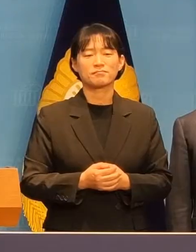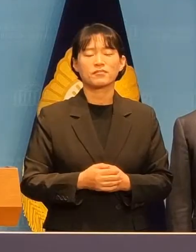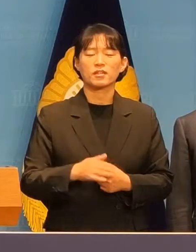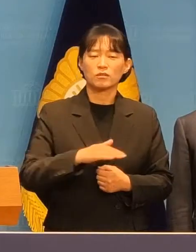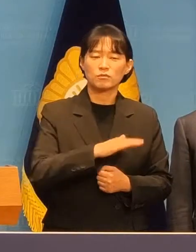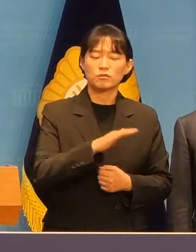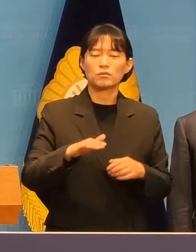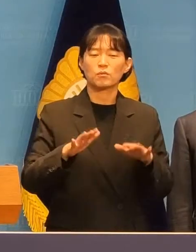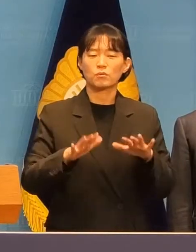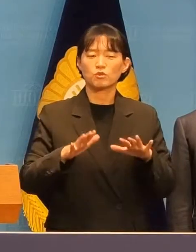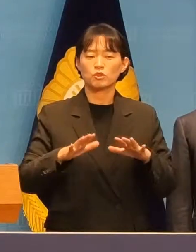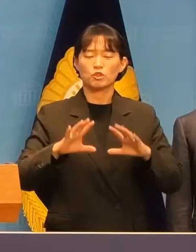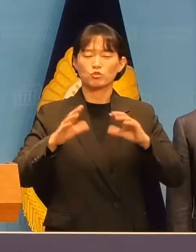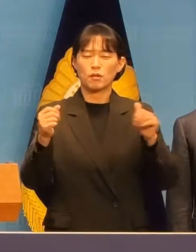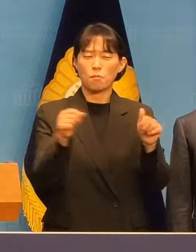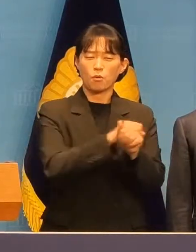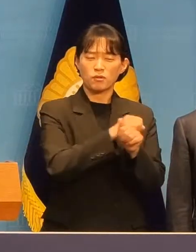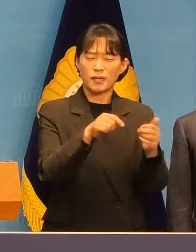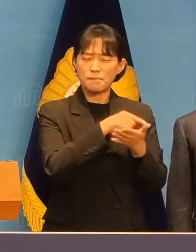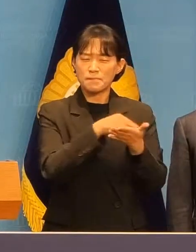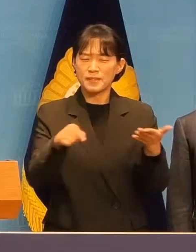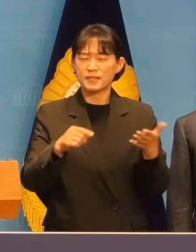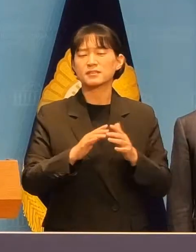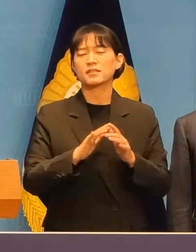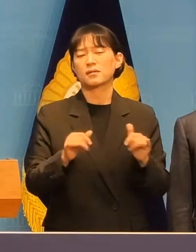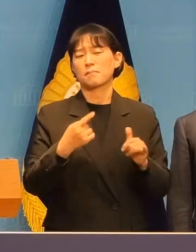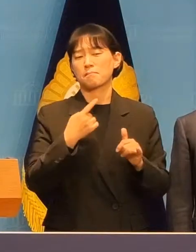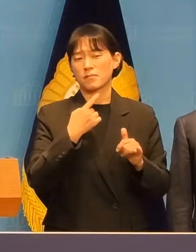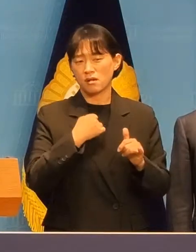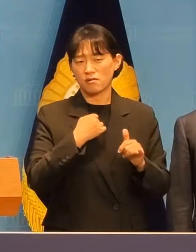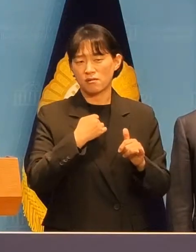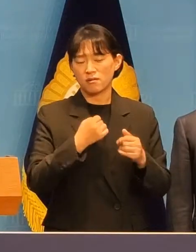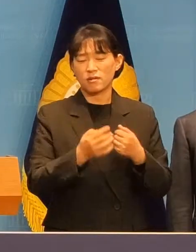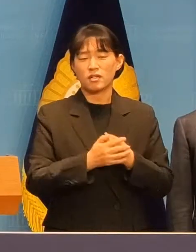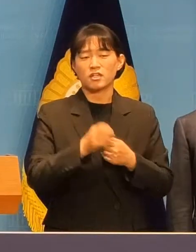우리는 오늘 국가폭력의 피해자였던 여순 사건